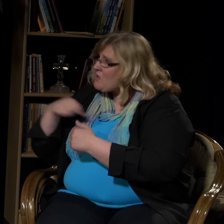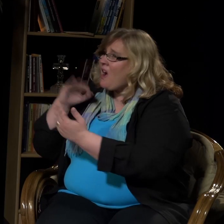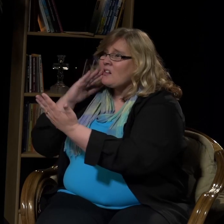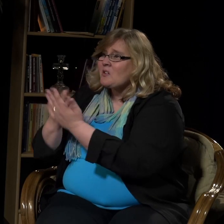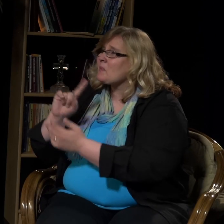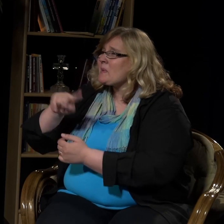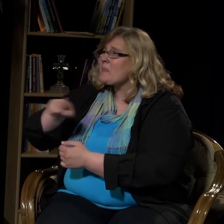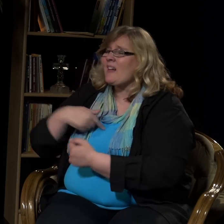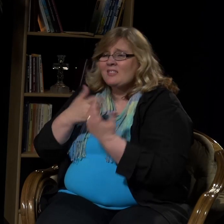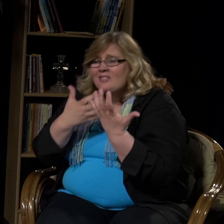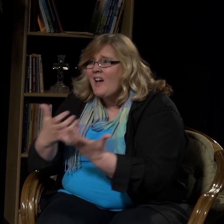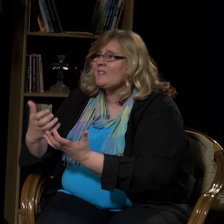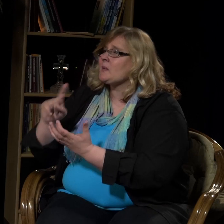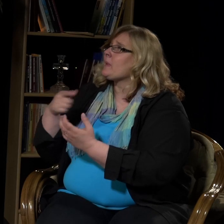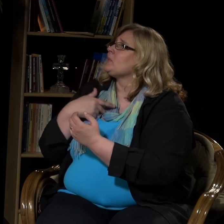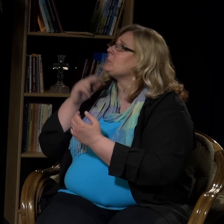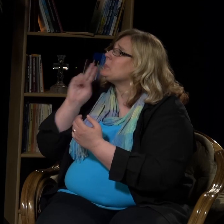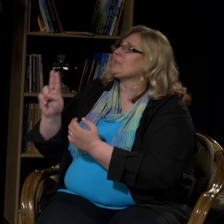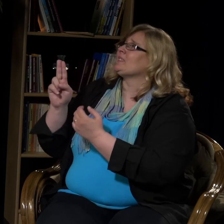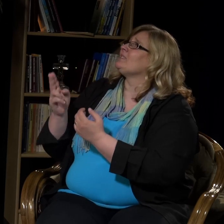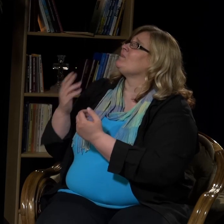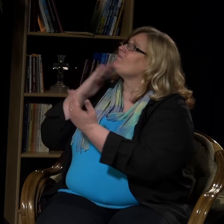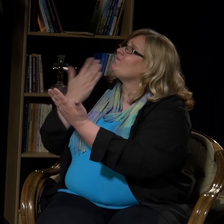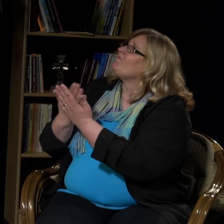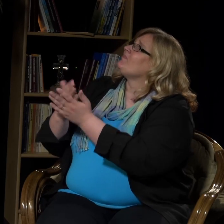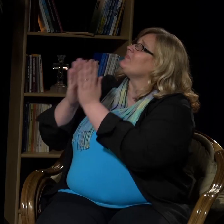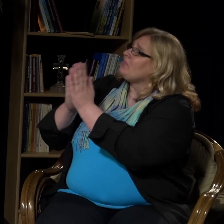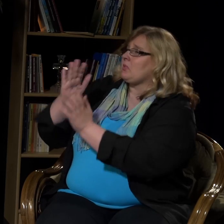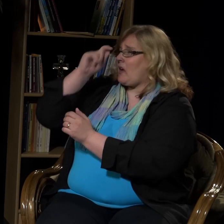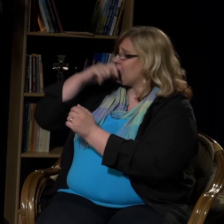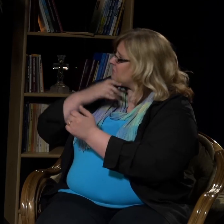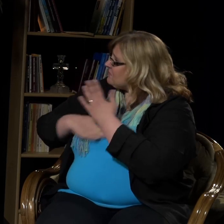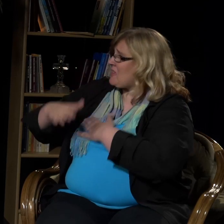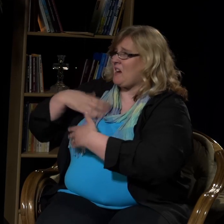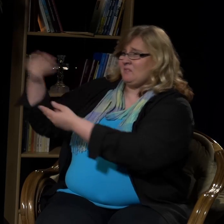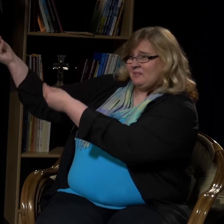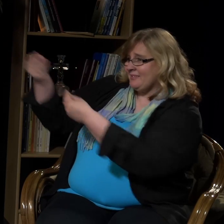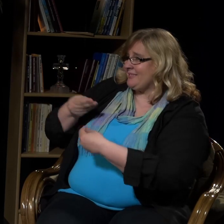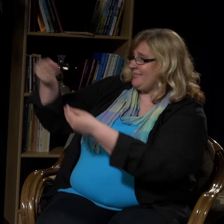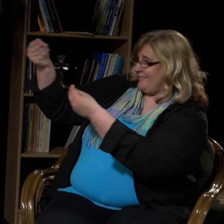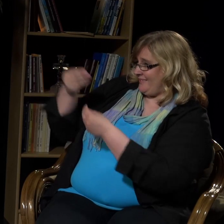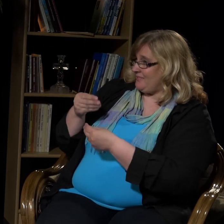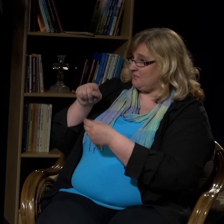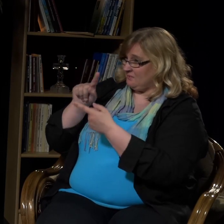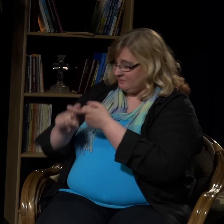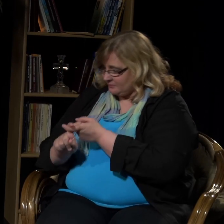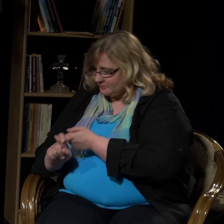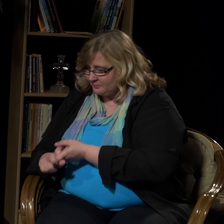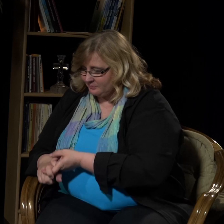Meitä siis kehotetaan tuomaan toiveemme, tarpeemme rukoillen Jumalalle. Ja hän haluaa meille